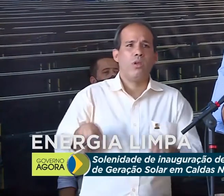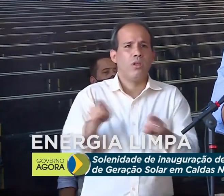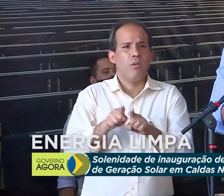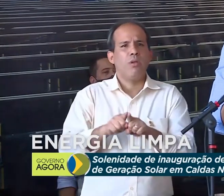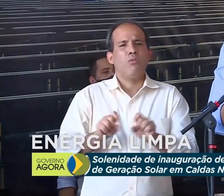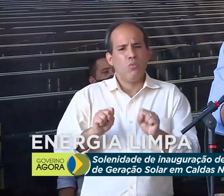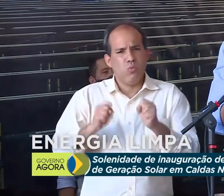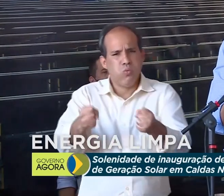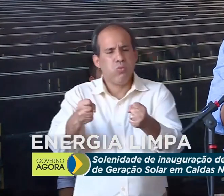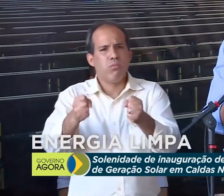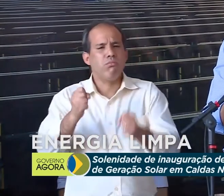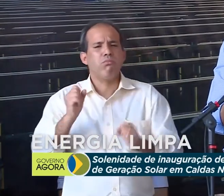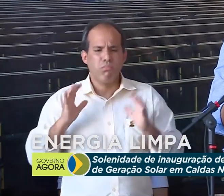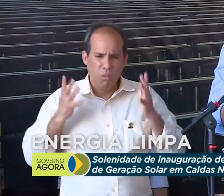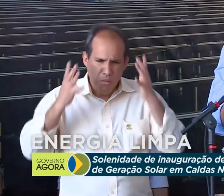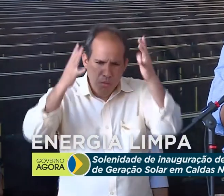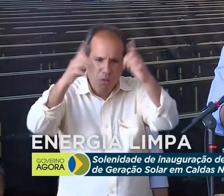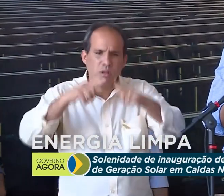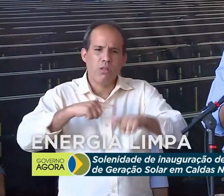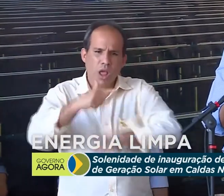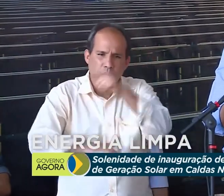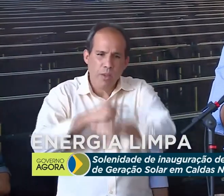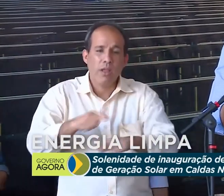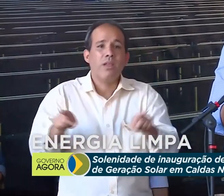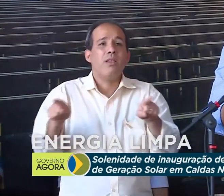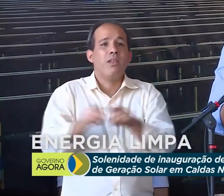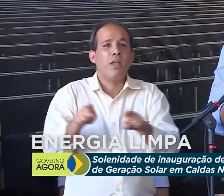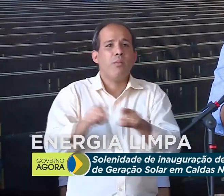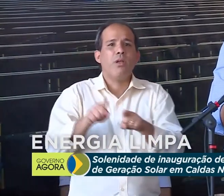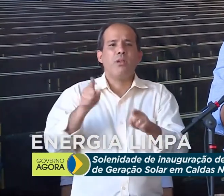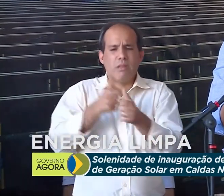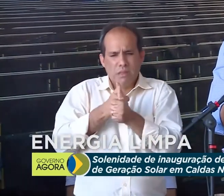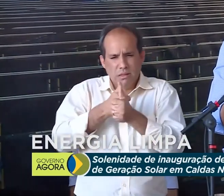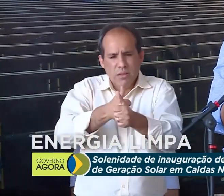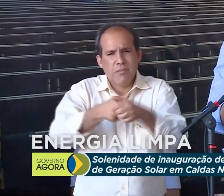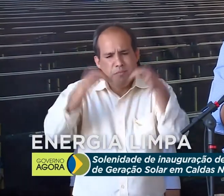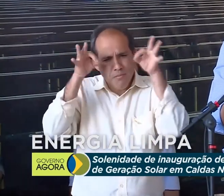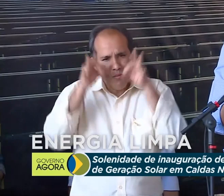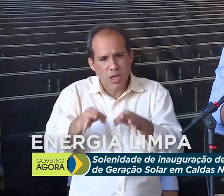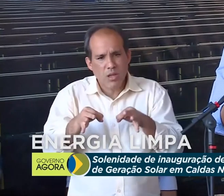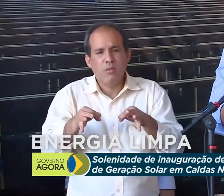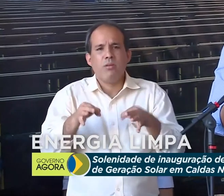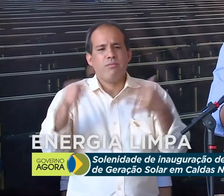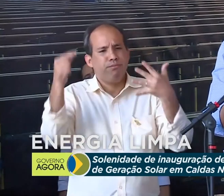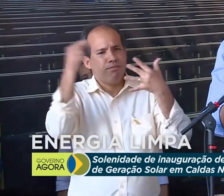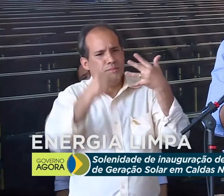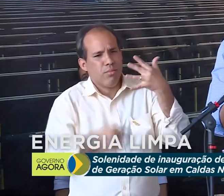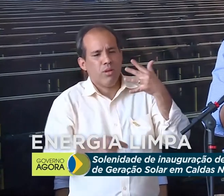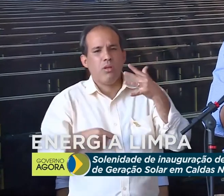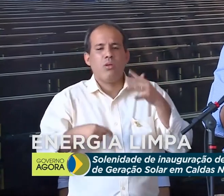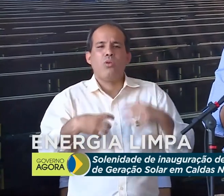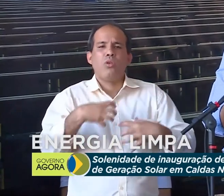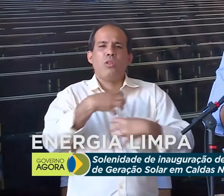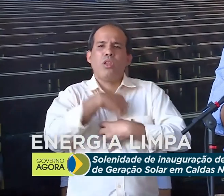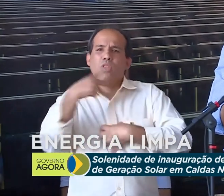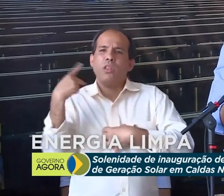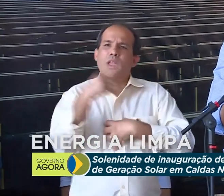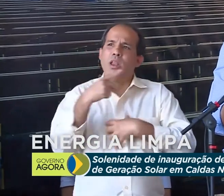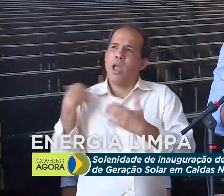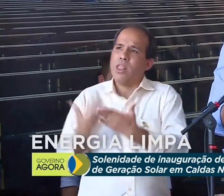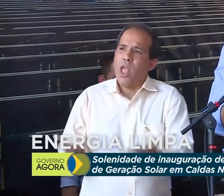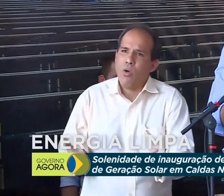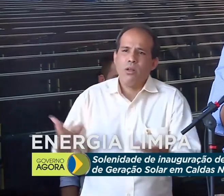homem determinado e que segue exatamente os princípios que sempre o moveram até o